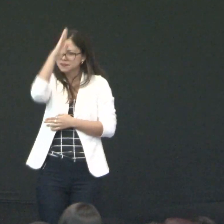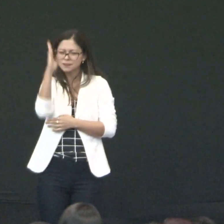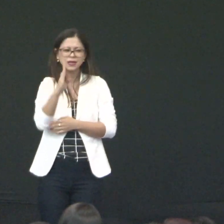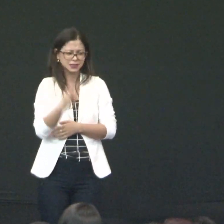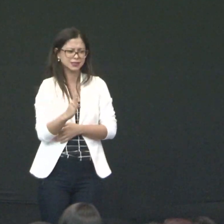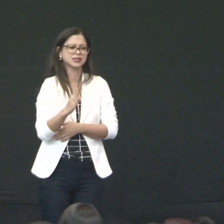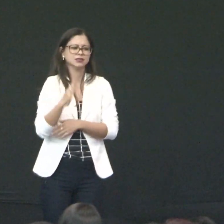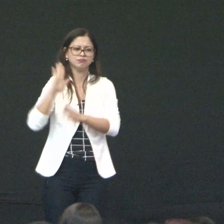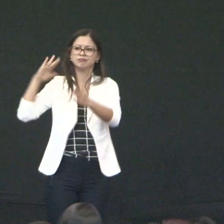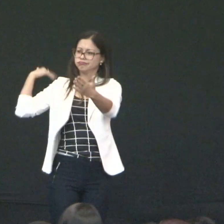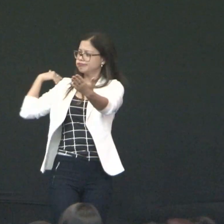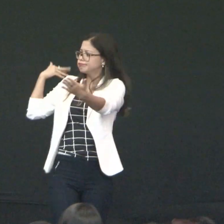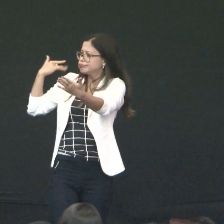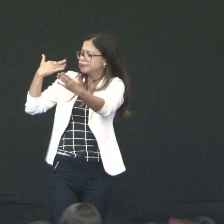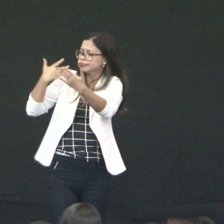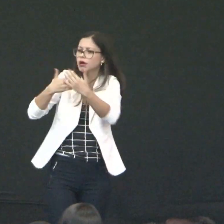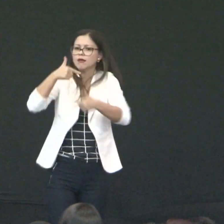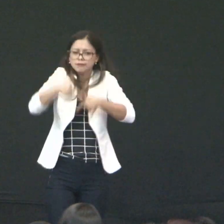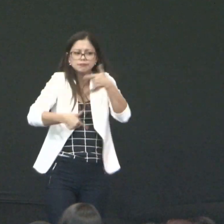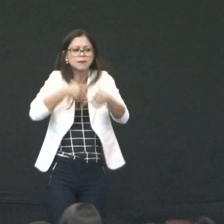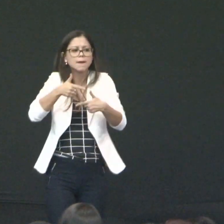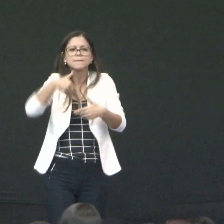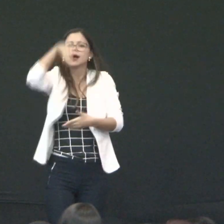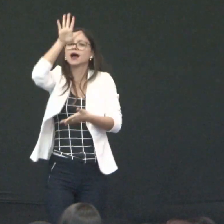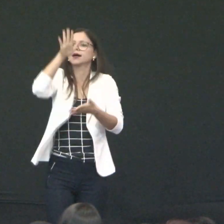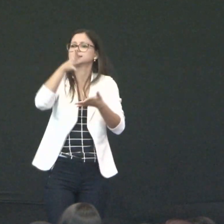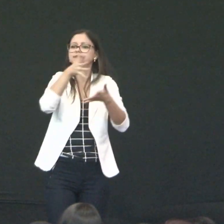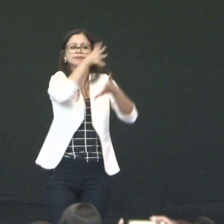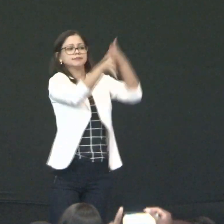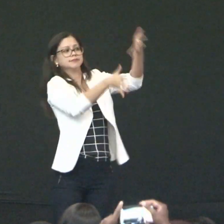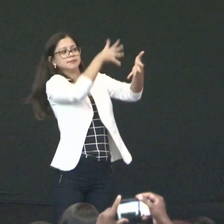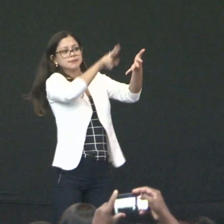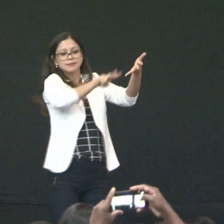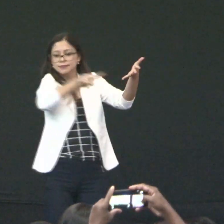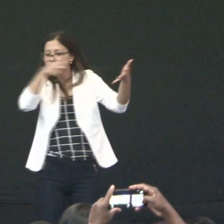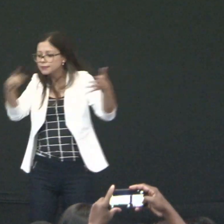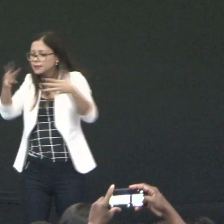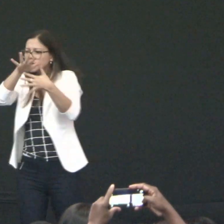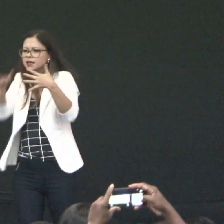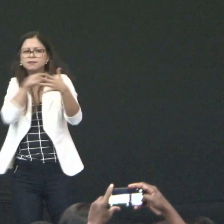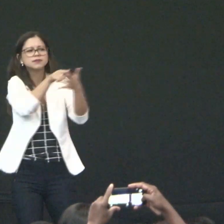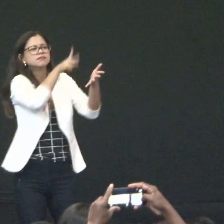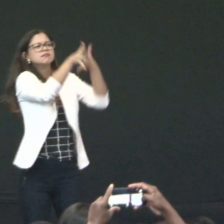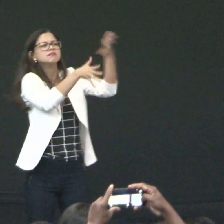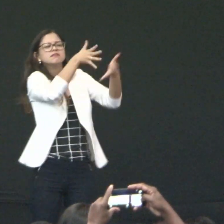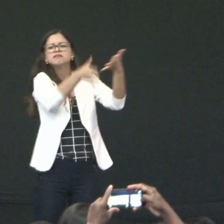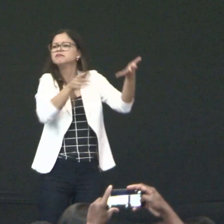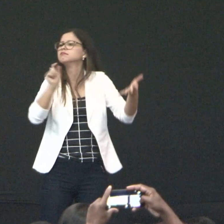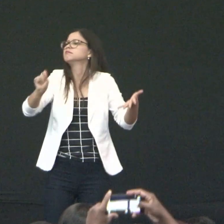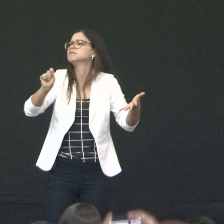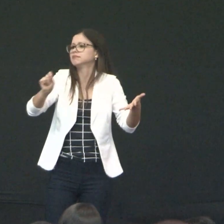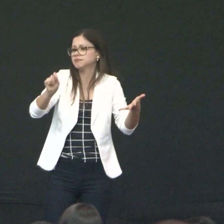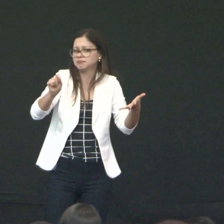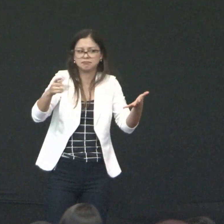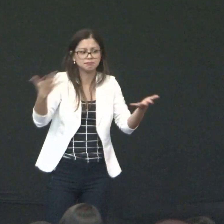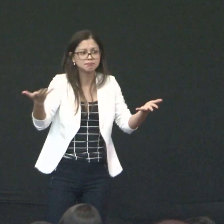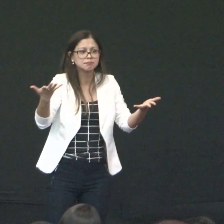Então, os intérpretes surdos, eles atuam mais recentemente trabalhando ou interpretando de